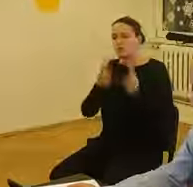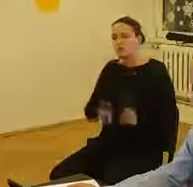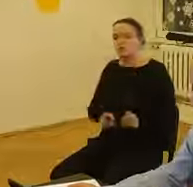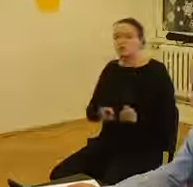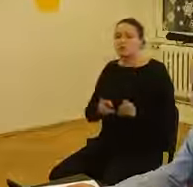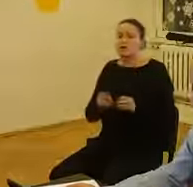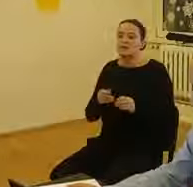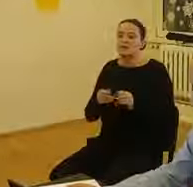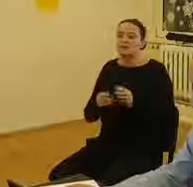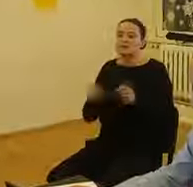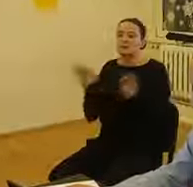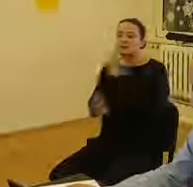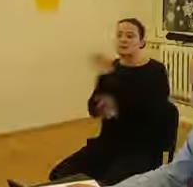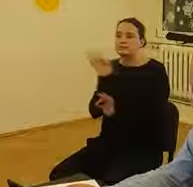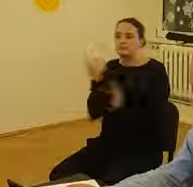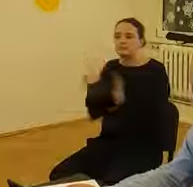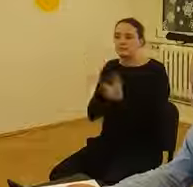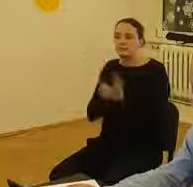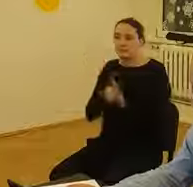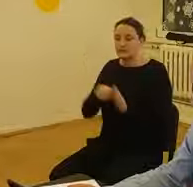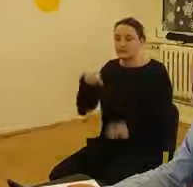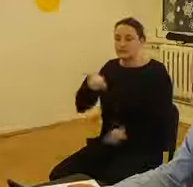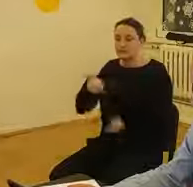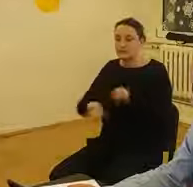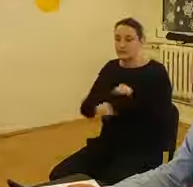16 stycznia tego roku.